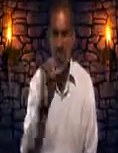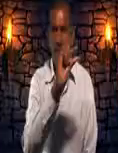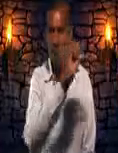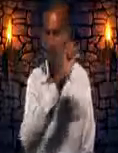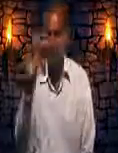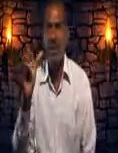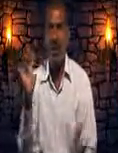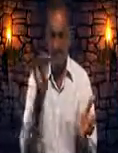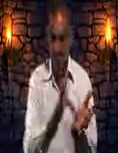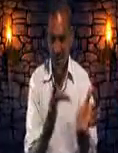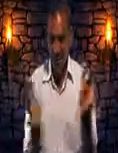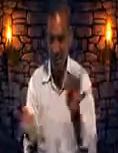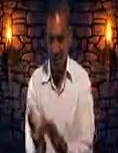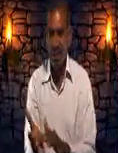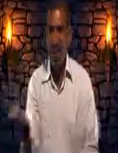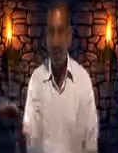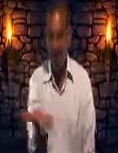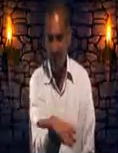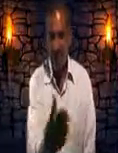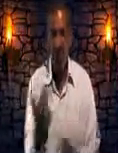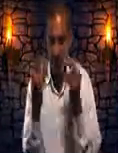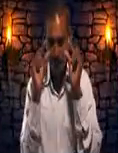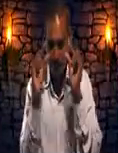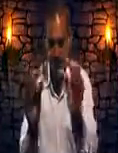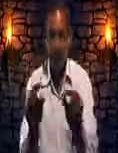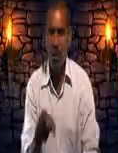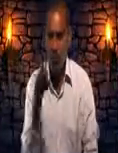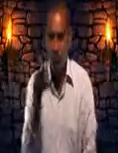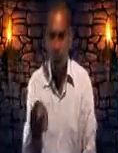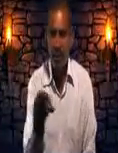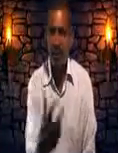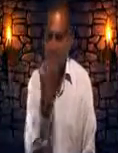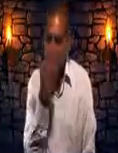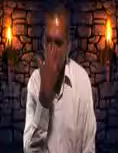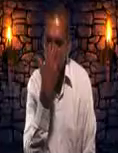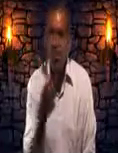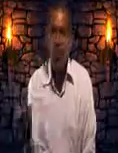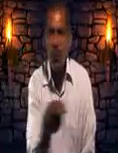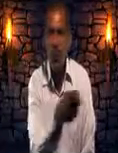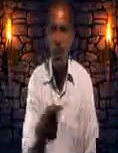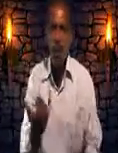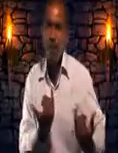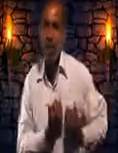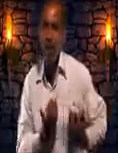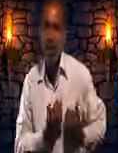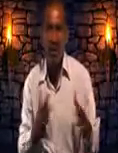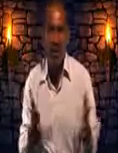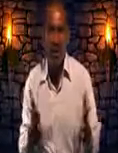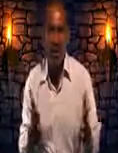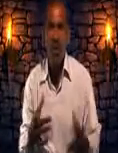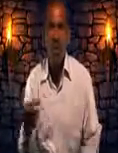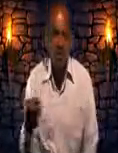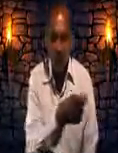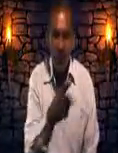வசனம் 41. இயேசு அவர்களை நோக்கி, நீங்கள் குருடராய் இருந்தால் உங்களுக்கு